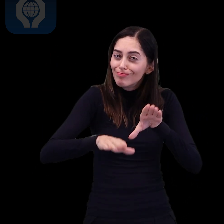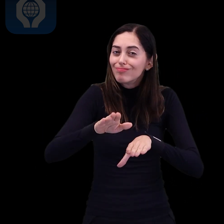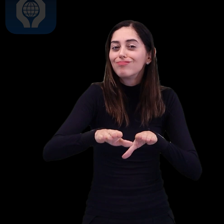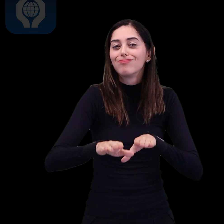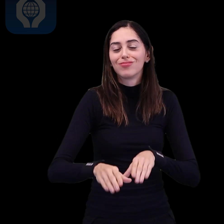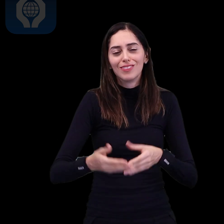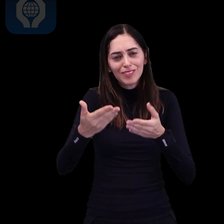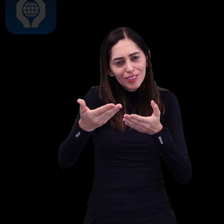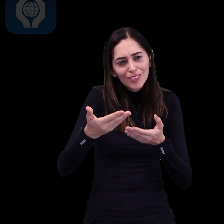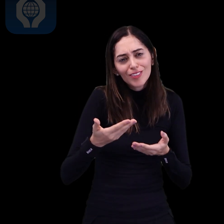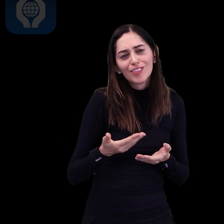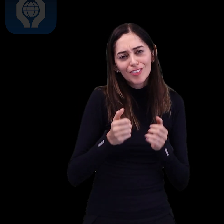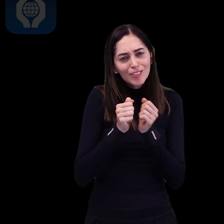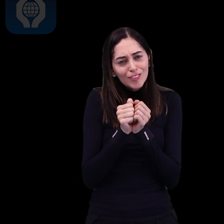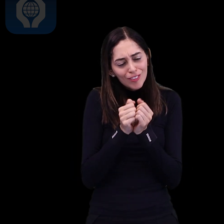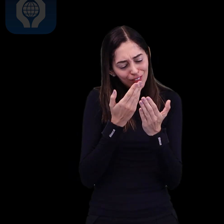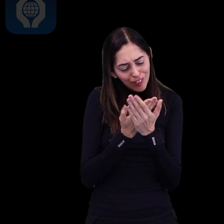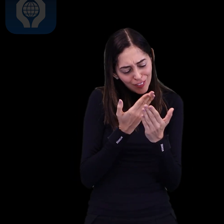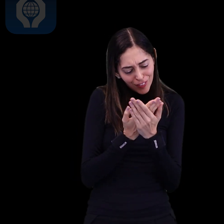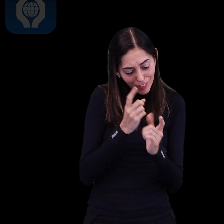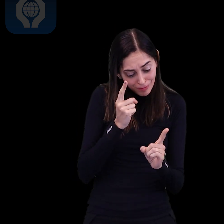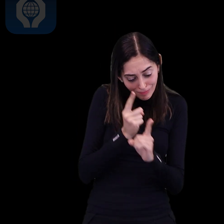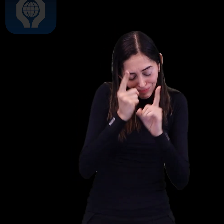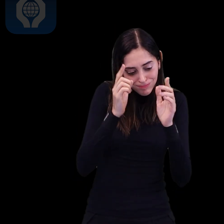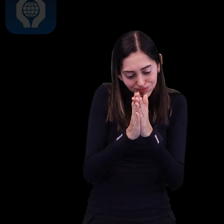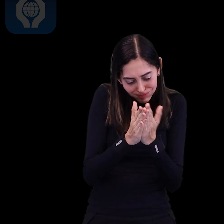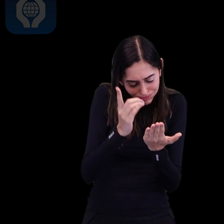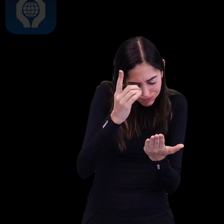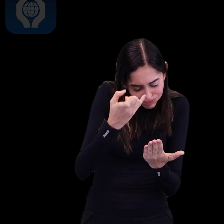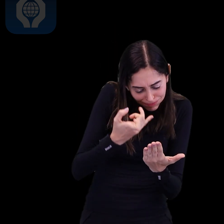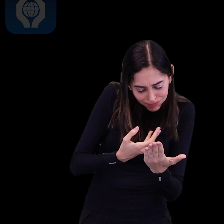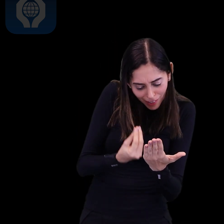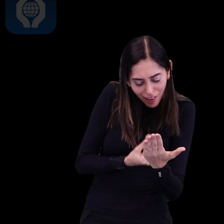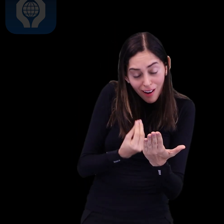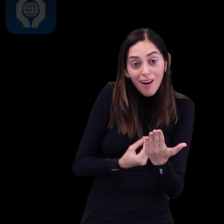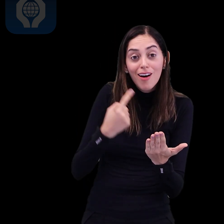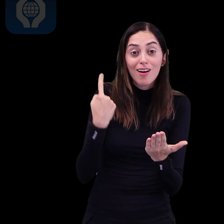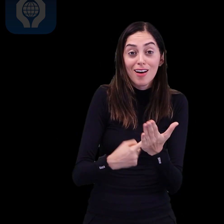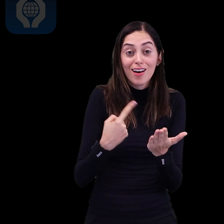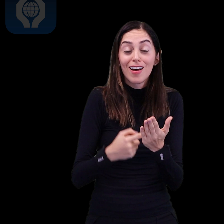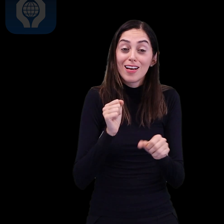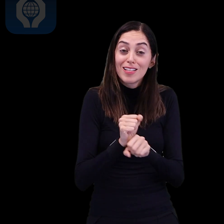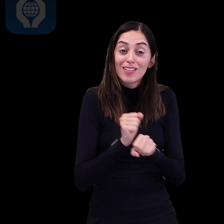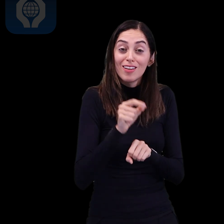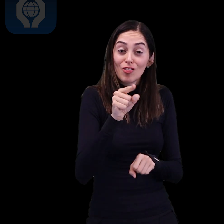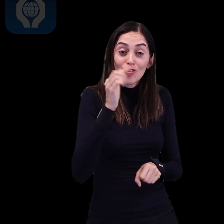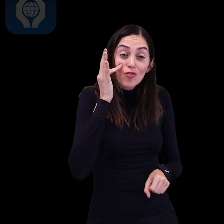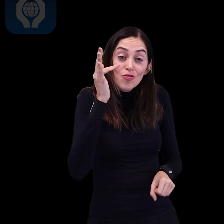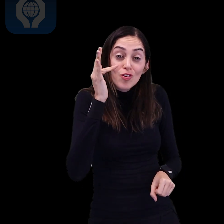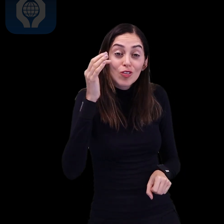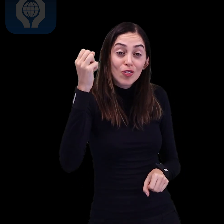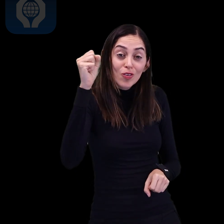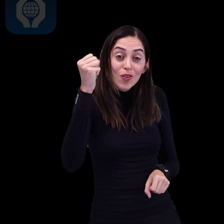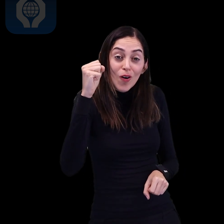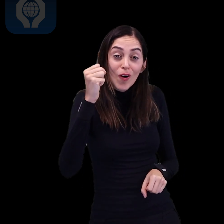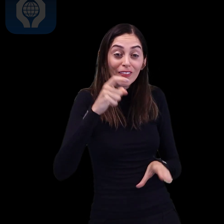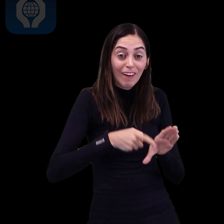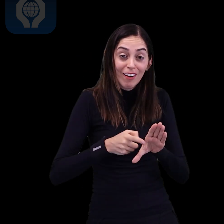O convido a estudar a palavra de Deus juntos e descobrir o que ela diz. Conto com você no nosso 8º passo dessa